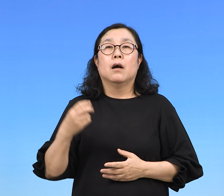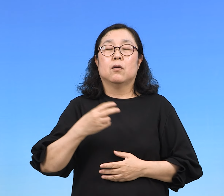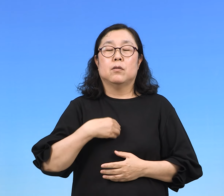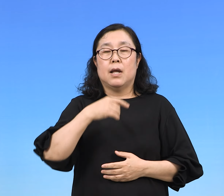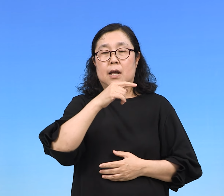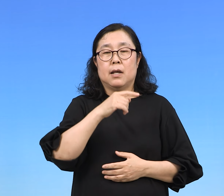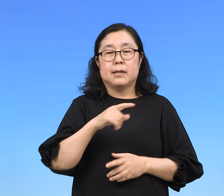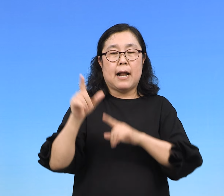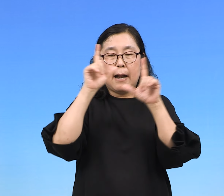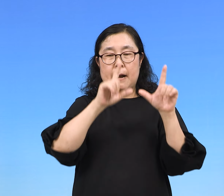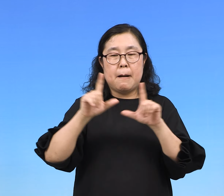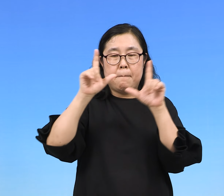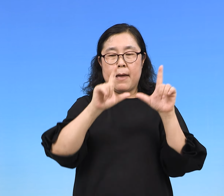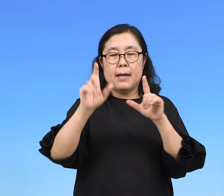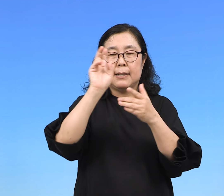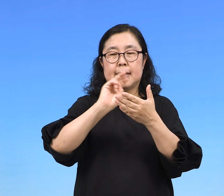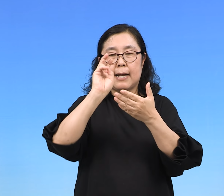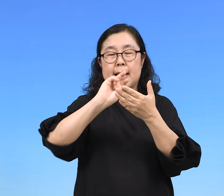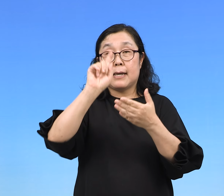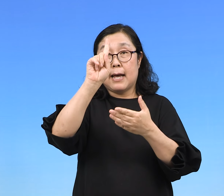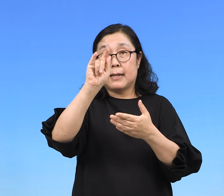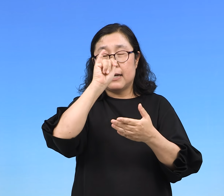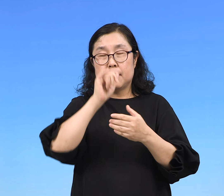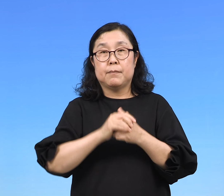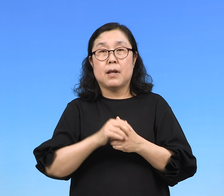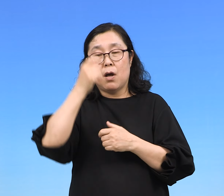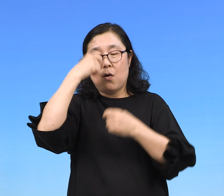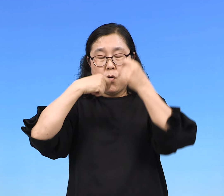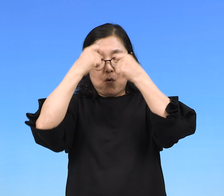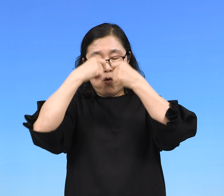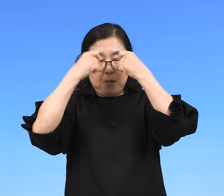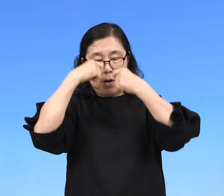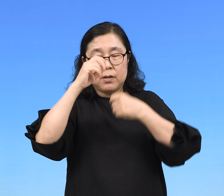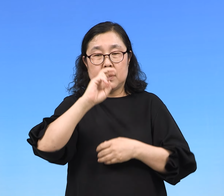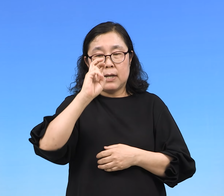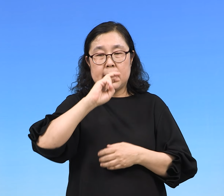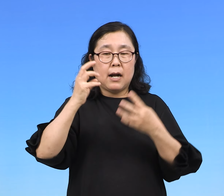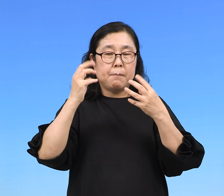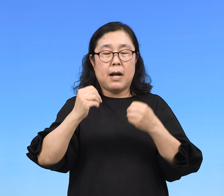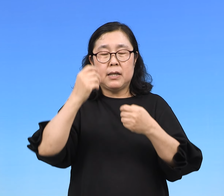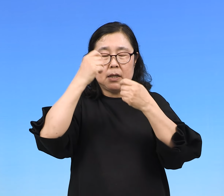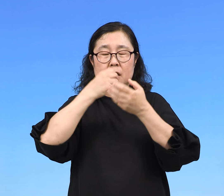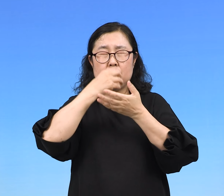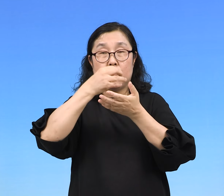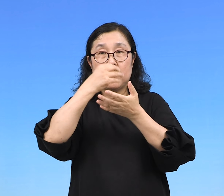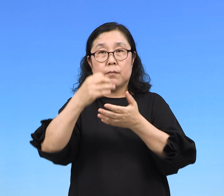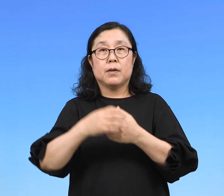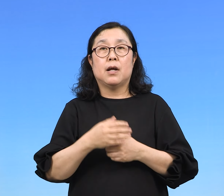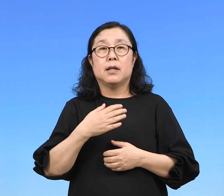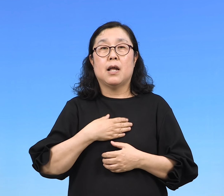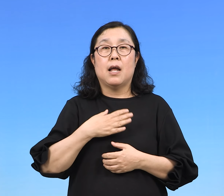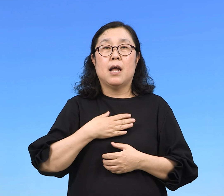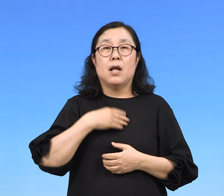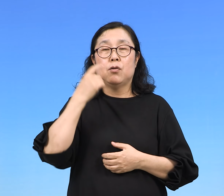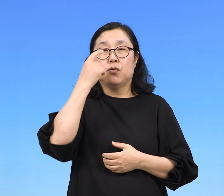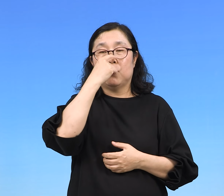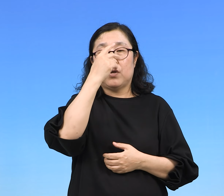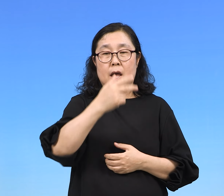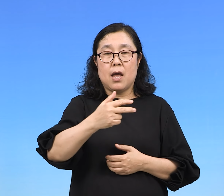저의 인생 찬양이 하나 있습니다. 여기 울면서 참 많이 찬양을 불렀거든요.